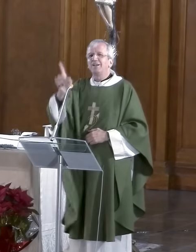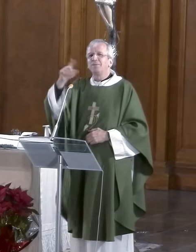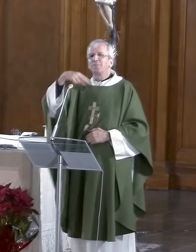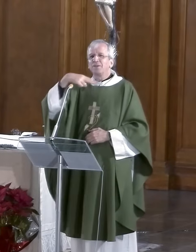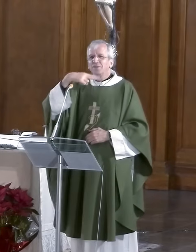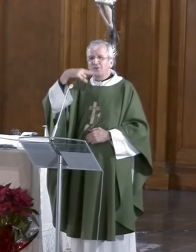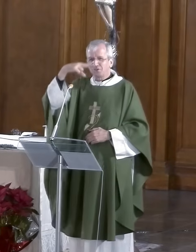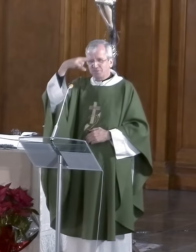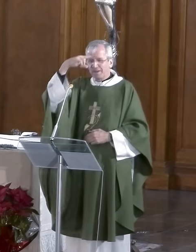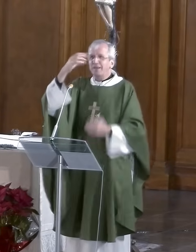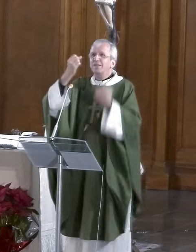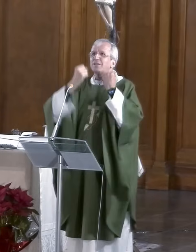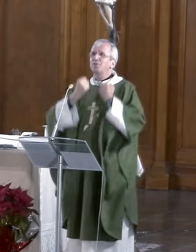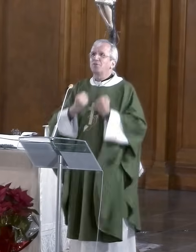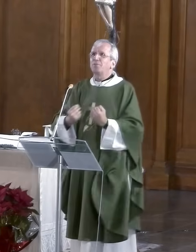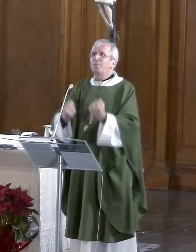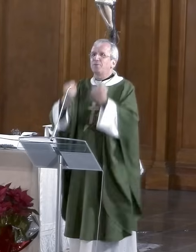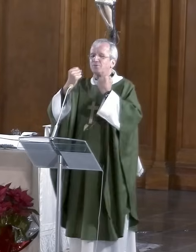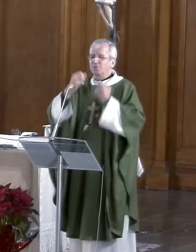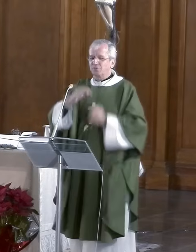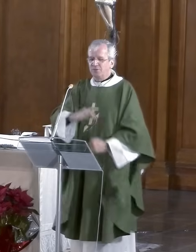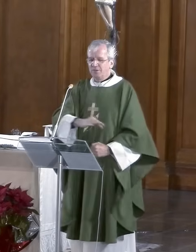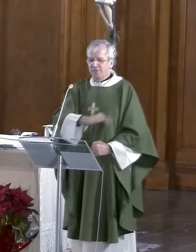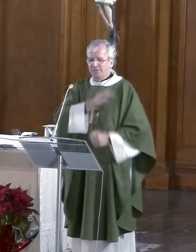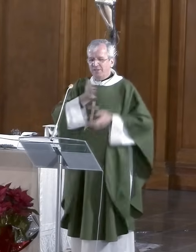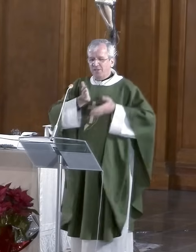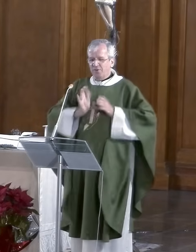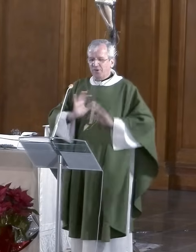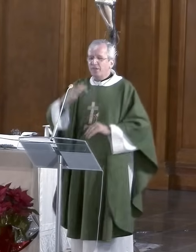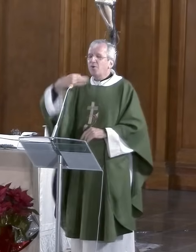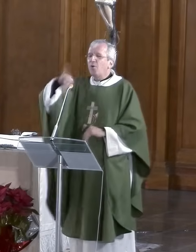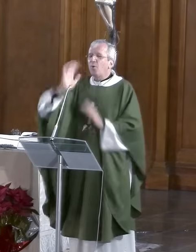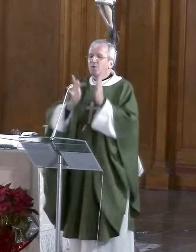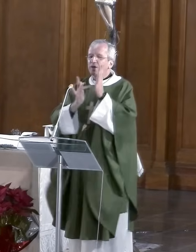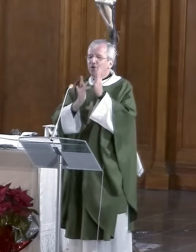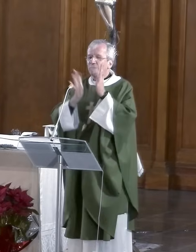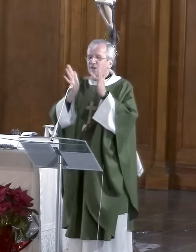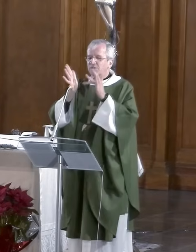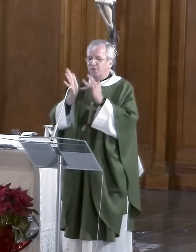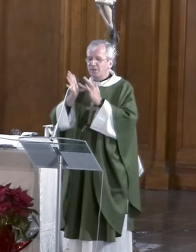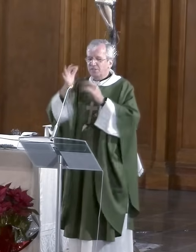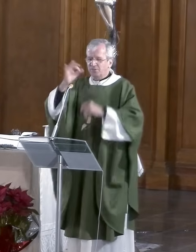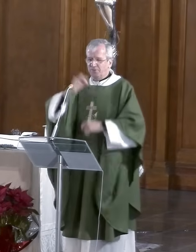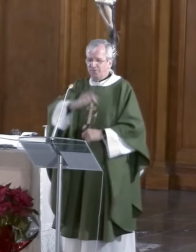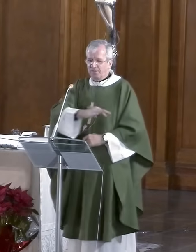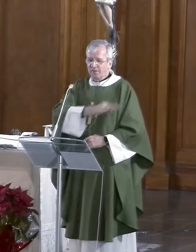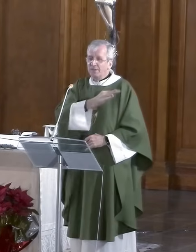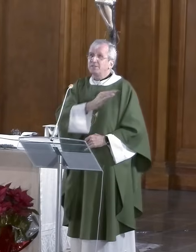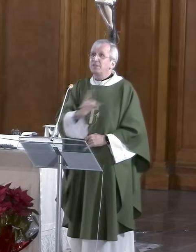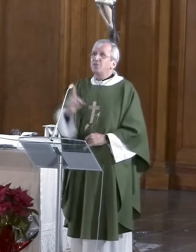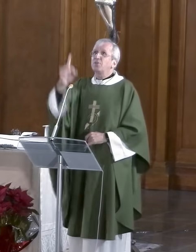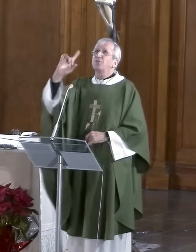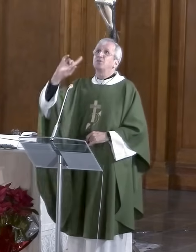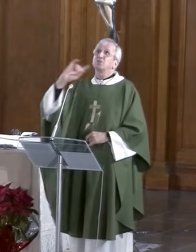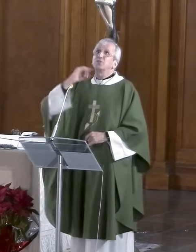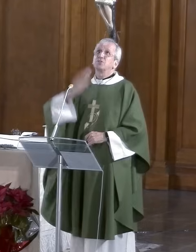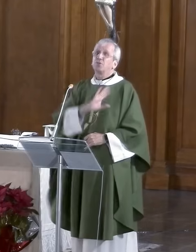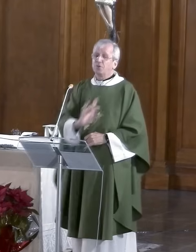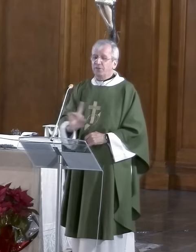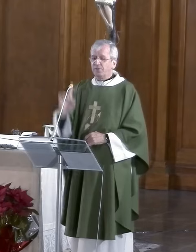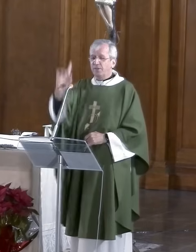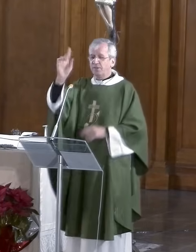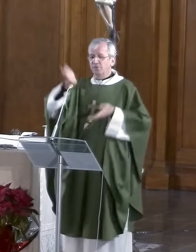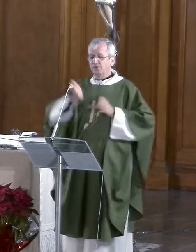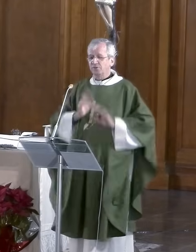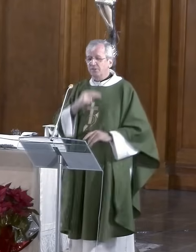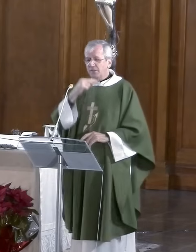Celestial, Dios Padre Todopoderoso, Señor Hijo Único Jesucristo, Señor Dios,